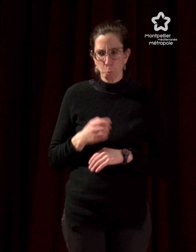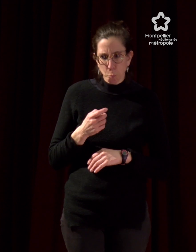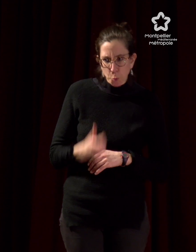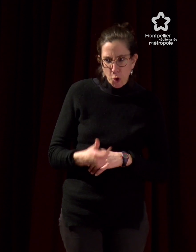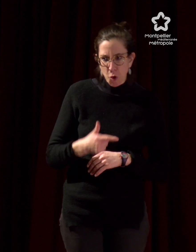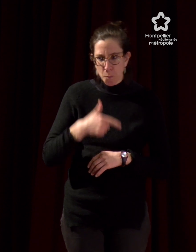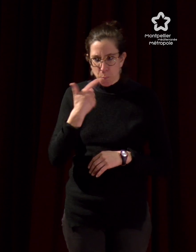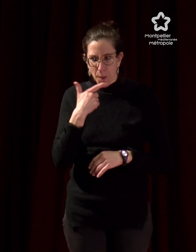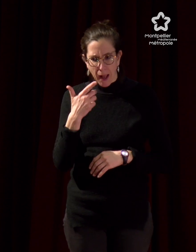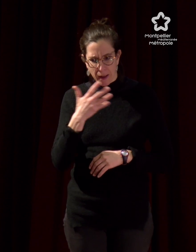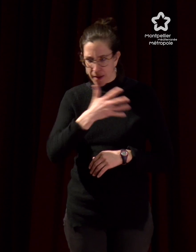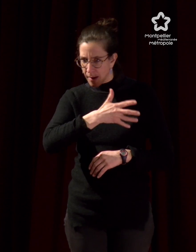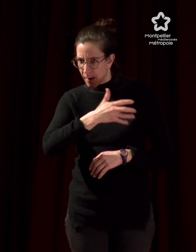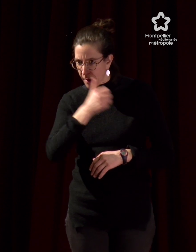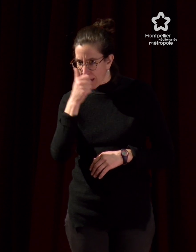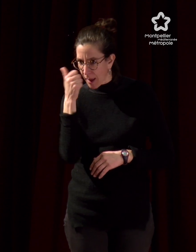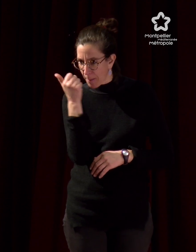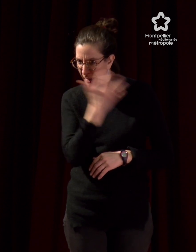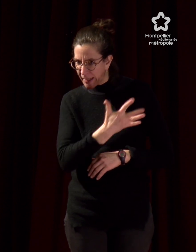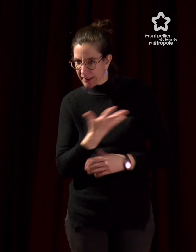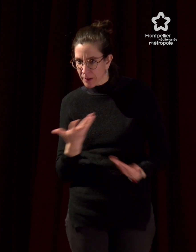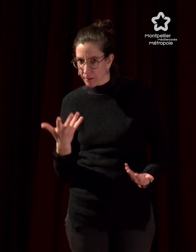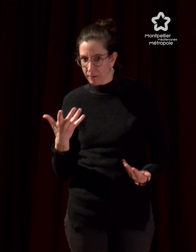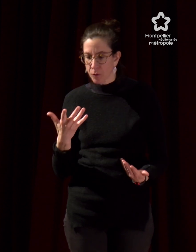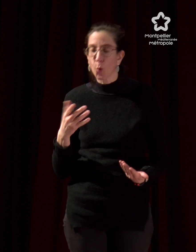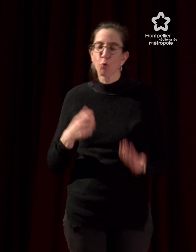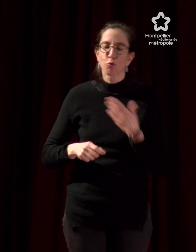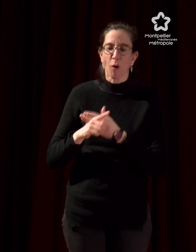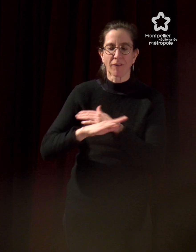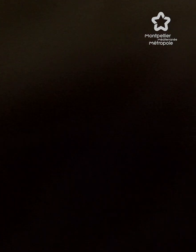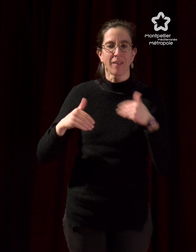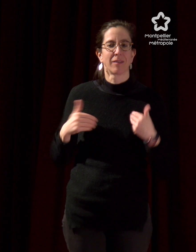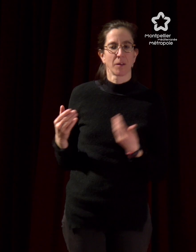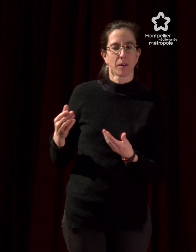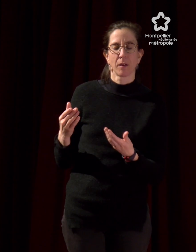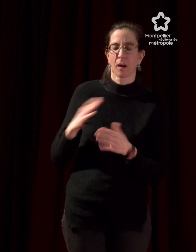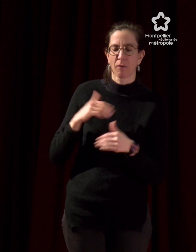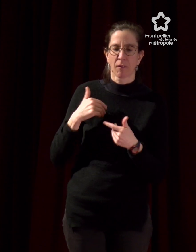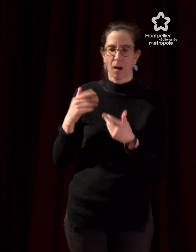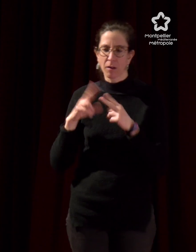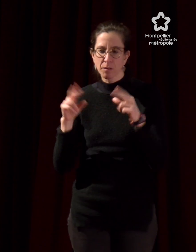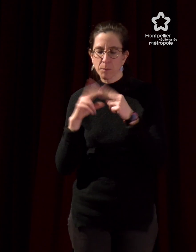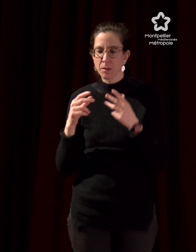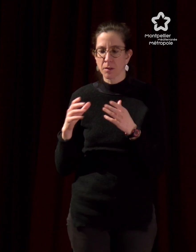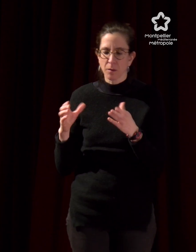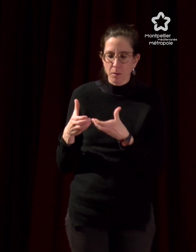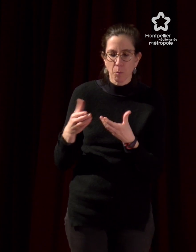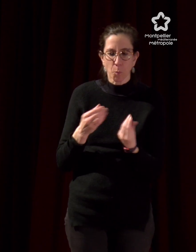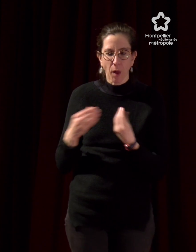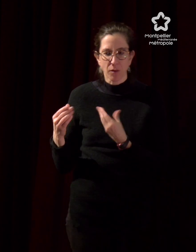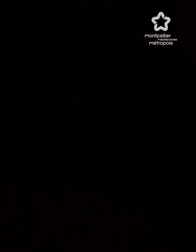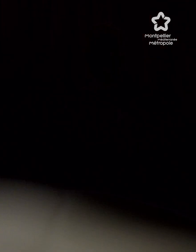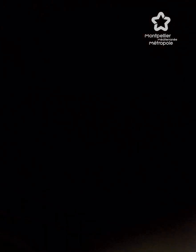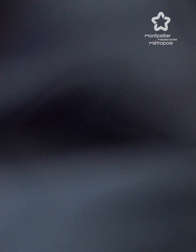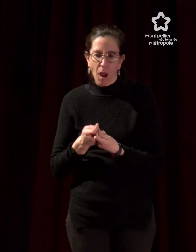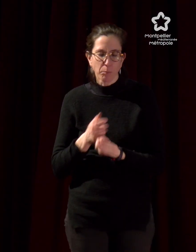pour dire qui venaient d'Asie, de Sibérie, qu'ils étaient parfois adaptés à l'arsenic. Ce que j'ai pu lire